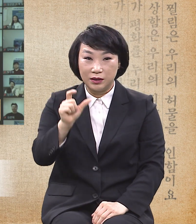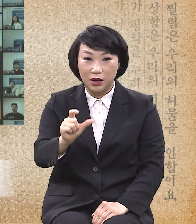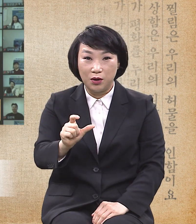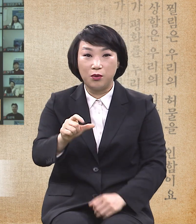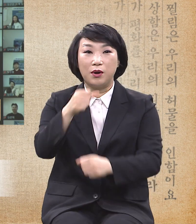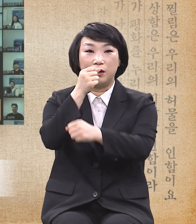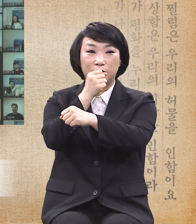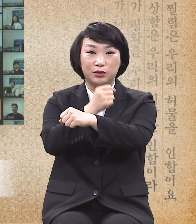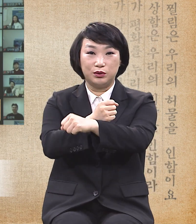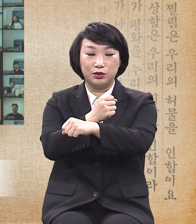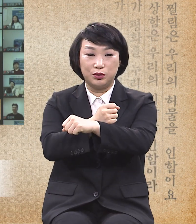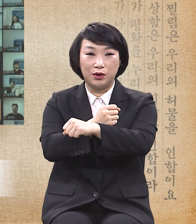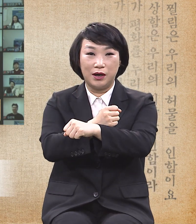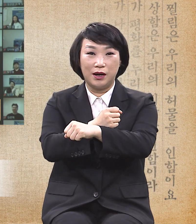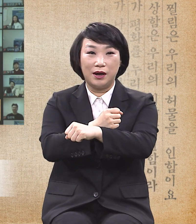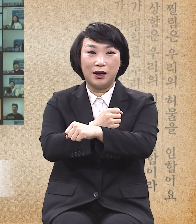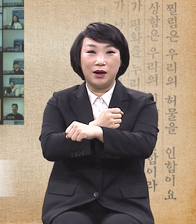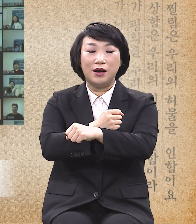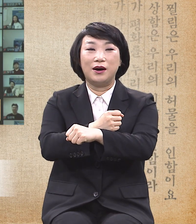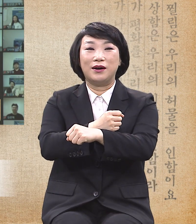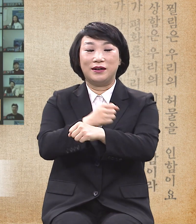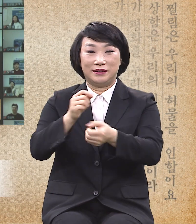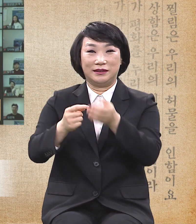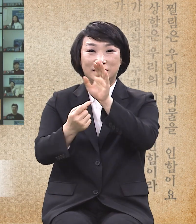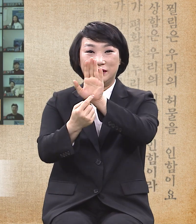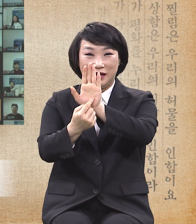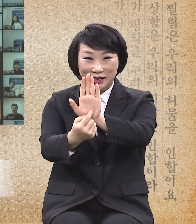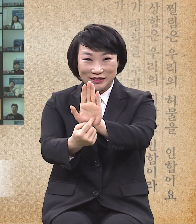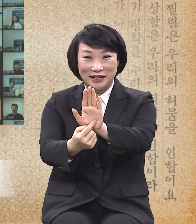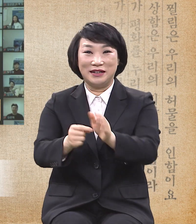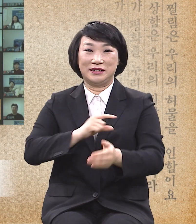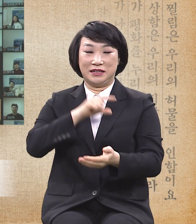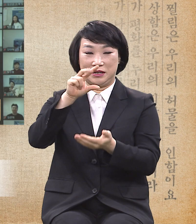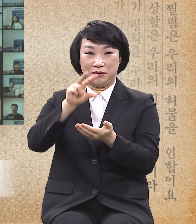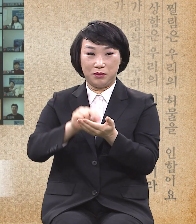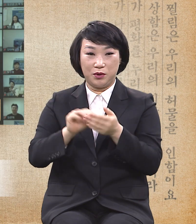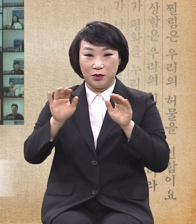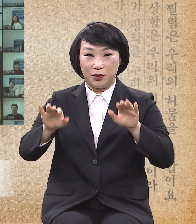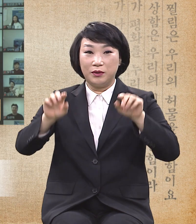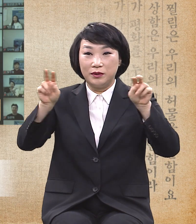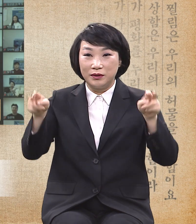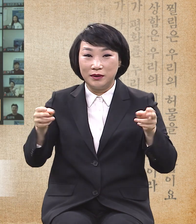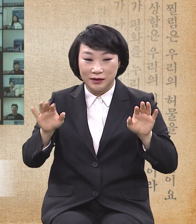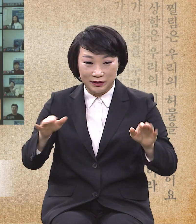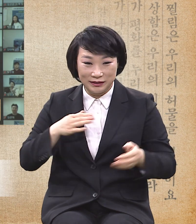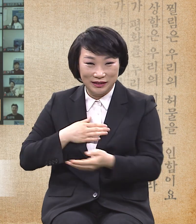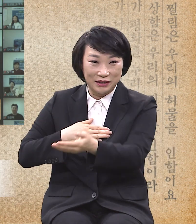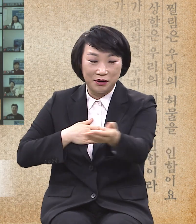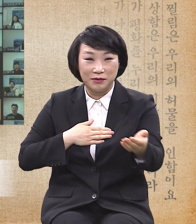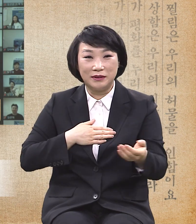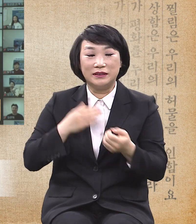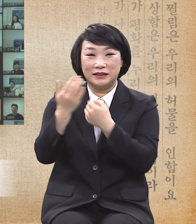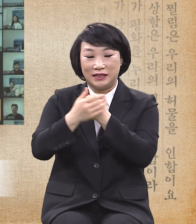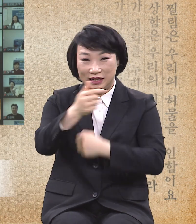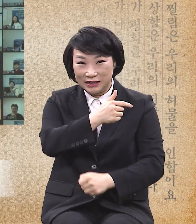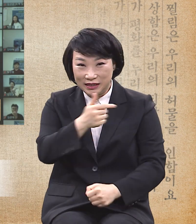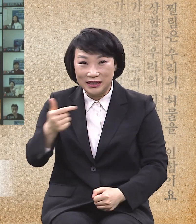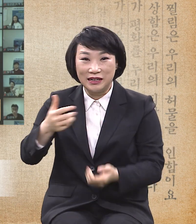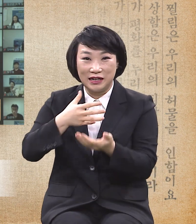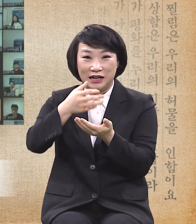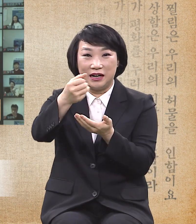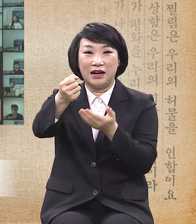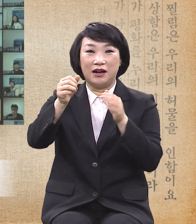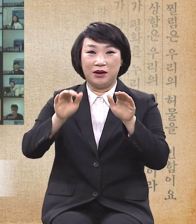견고한 공력을 세우자라고는 제목으로 큰 은혜가